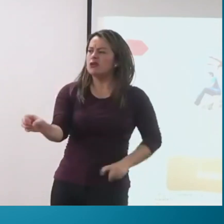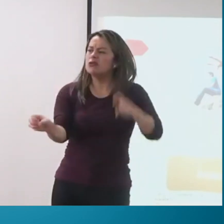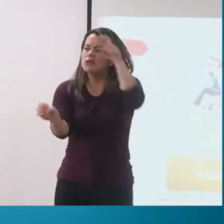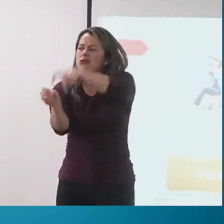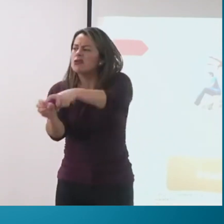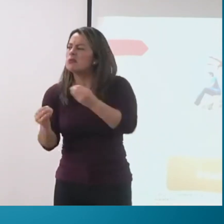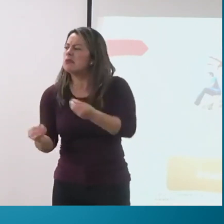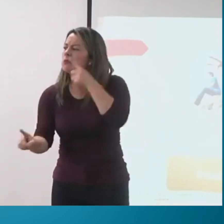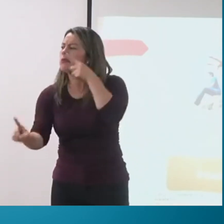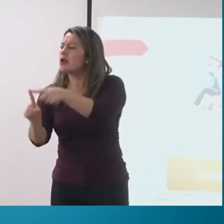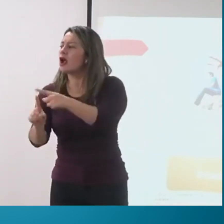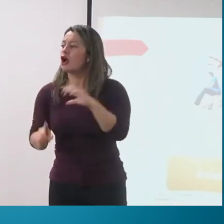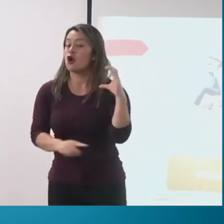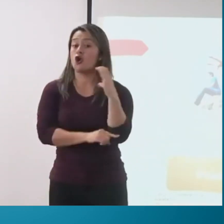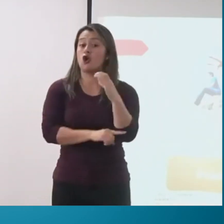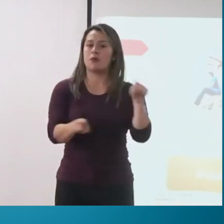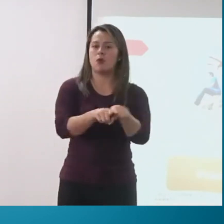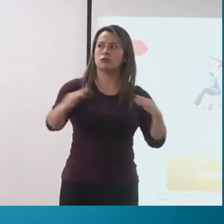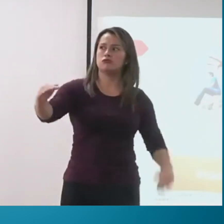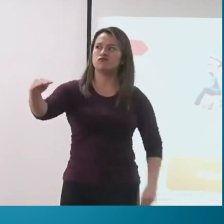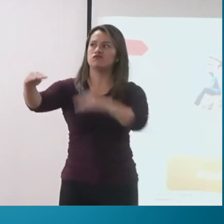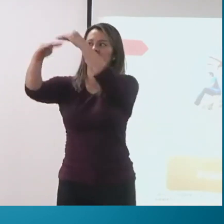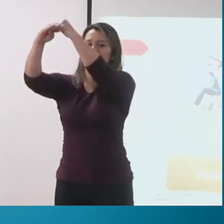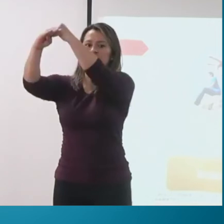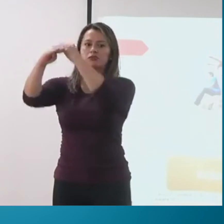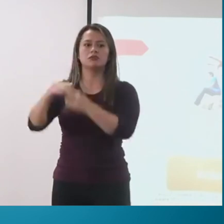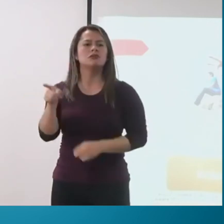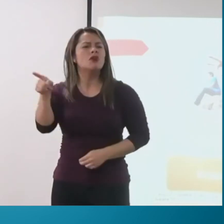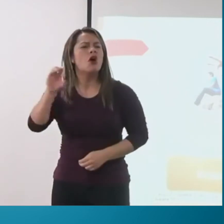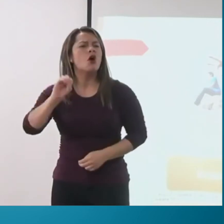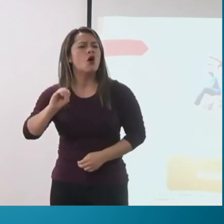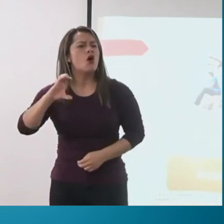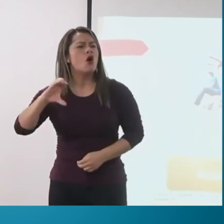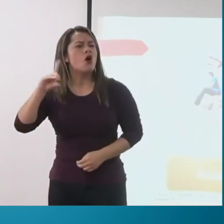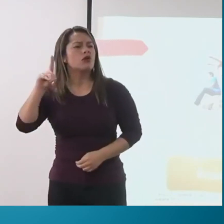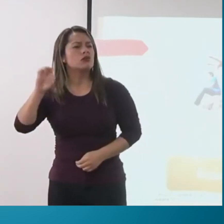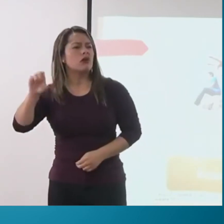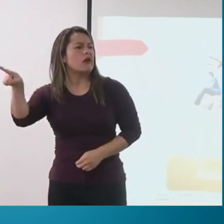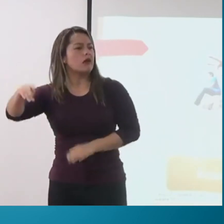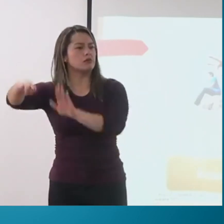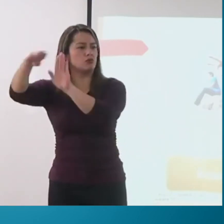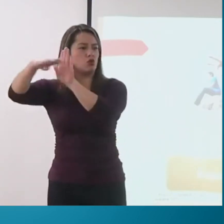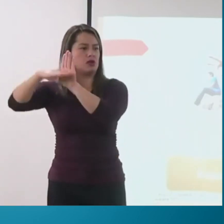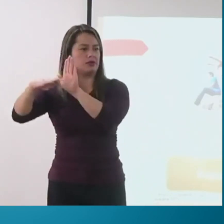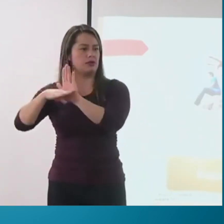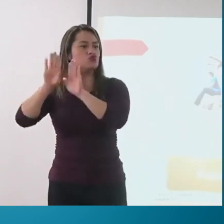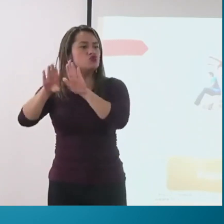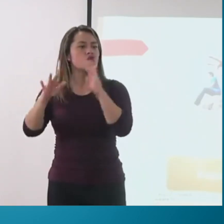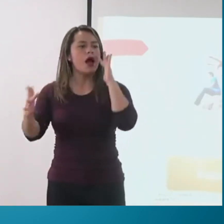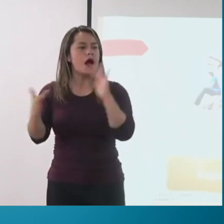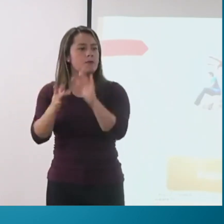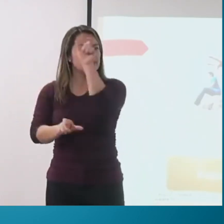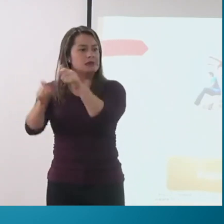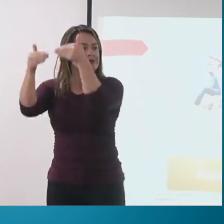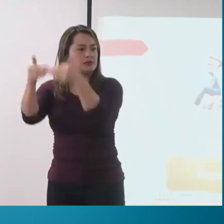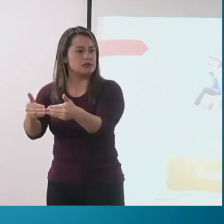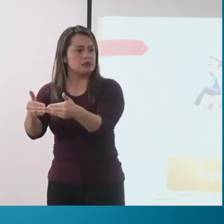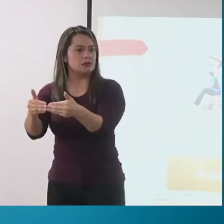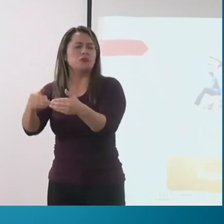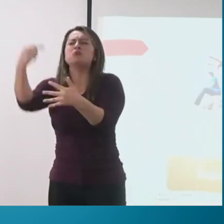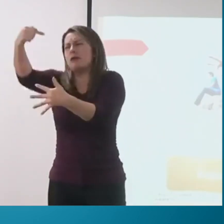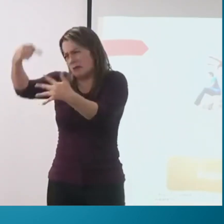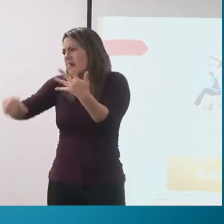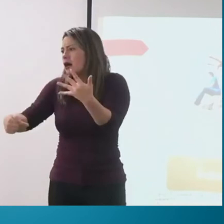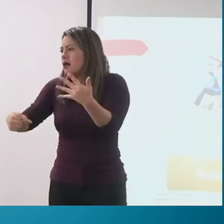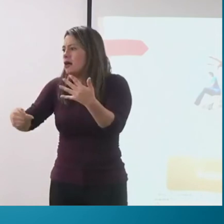decir de que nosotros tenemos nuevos retos para hacer políticas públicas de acuerdo a los países, digamos, avanzados en esos